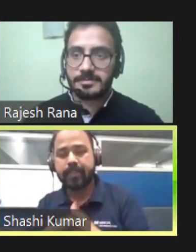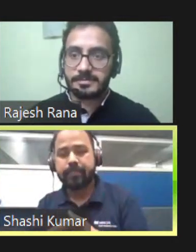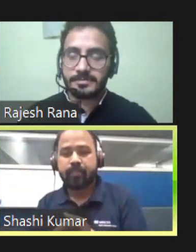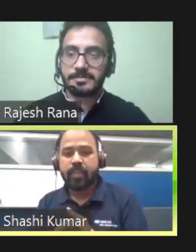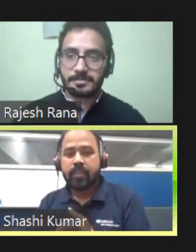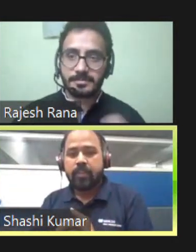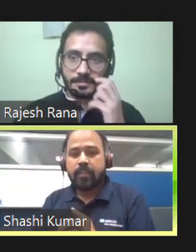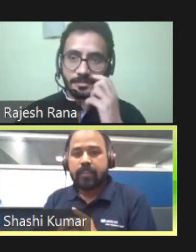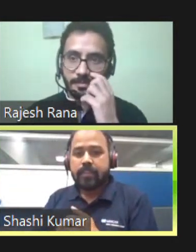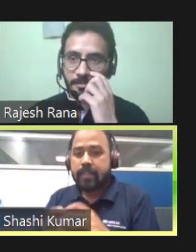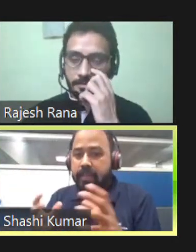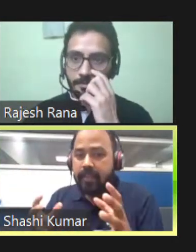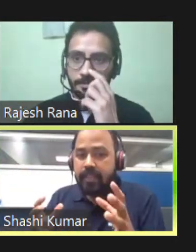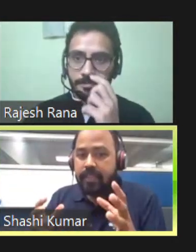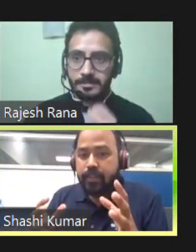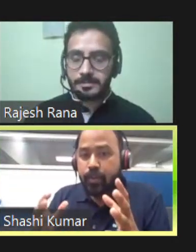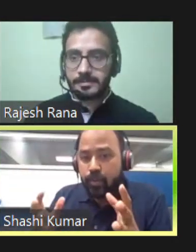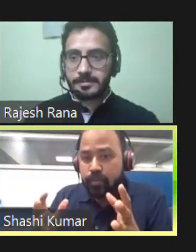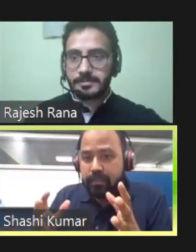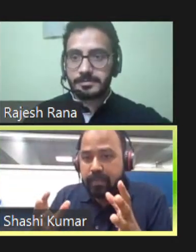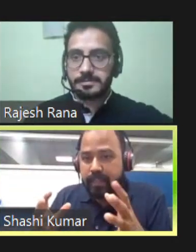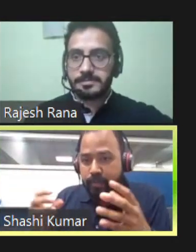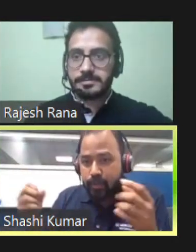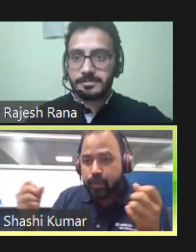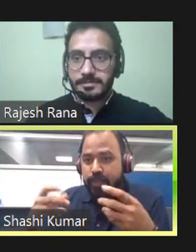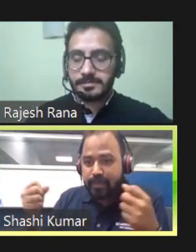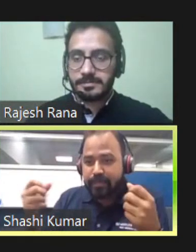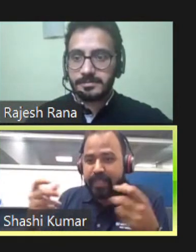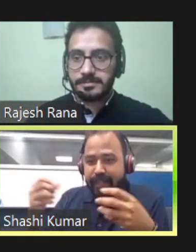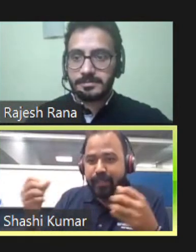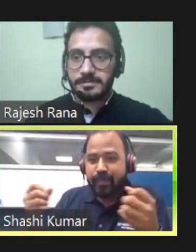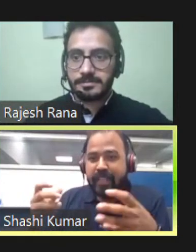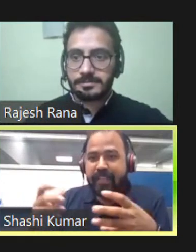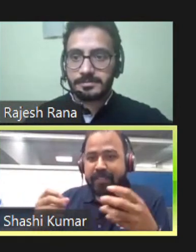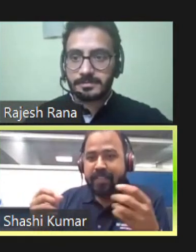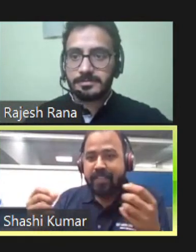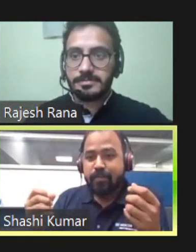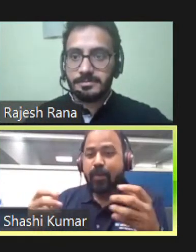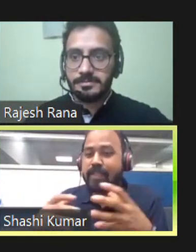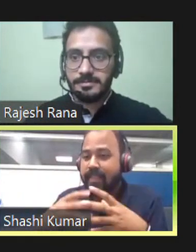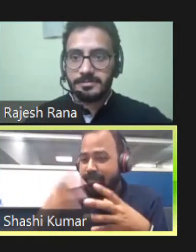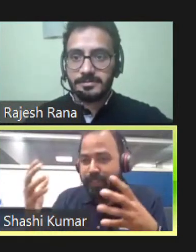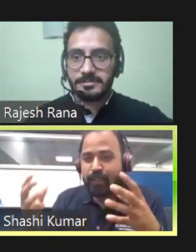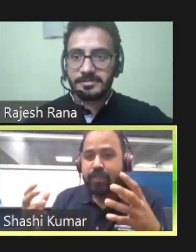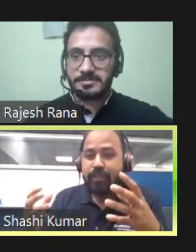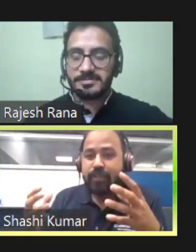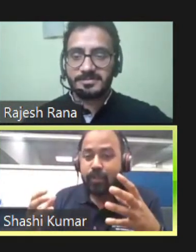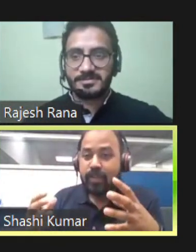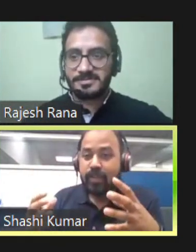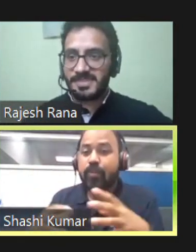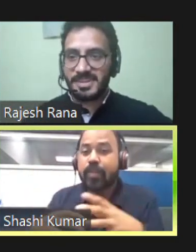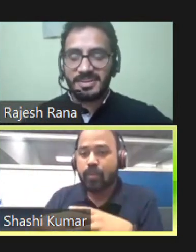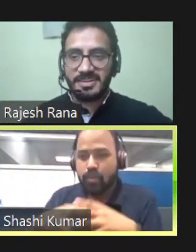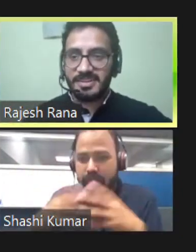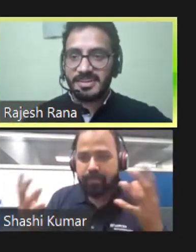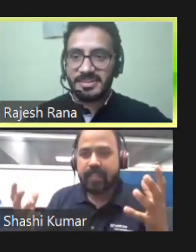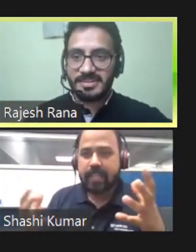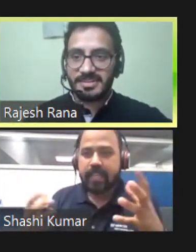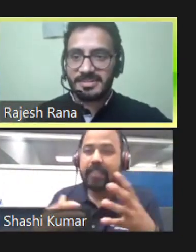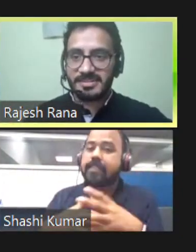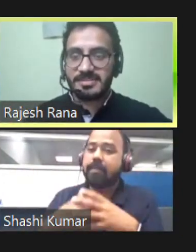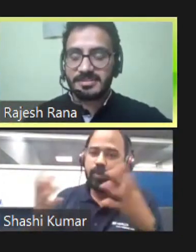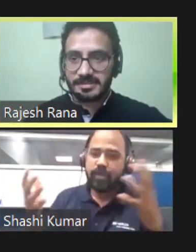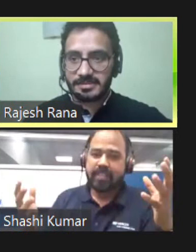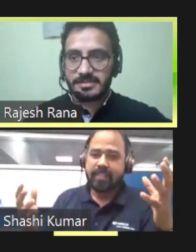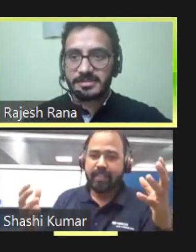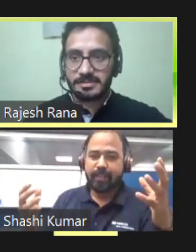है। सिमिलरली यूट्यूब में आप देखो, यूट्यूब में सबटाइटल्स होते हैं आजकल बहुत सारी वीडियोस में, कुछ लोगों ने इसको इंक्लूसिव Right. बनाने